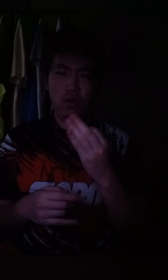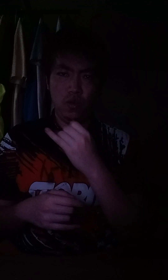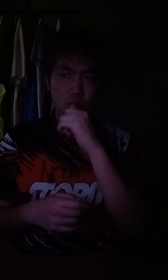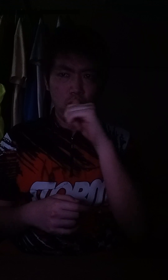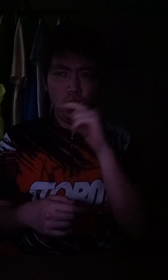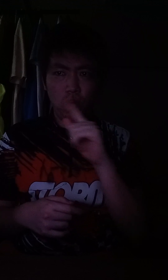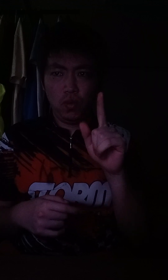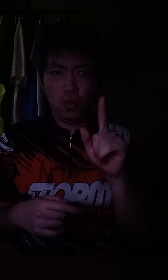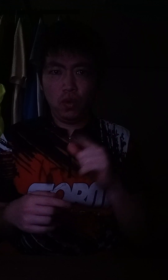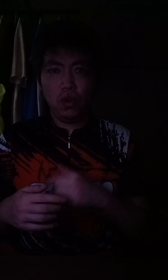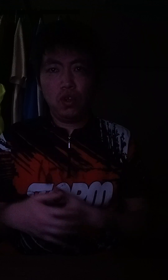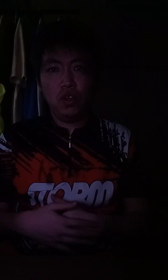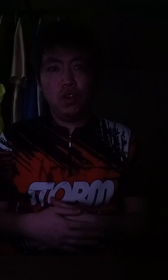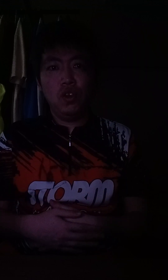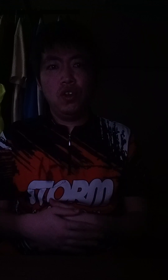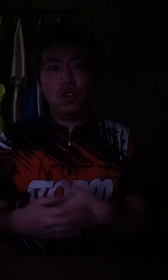좋은데요? 아파서.